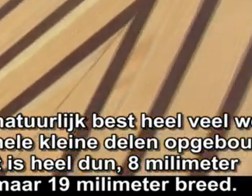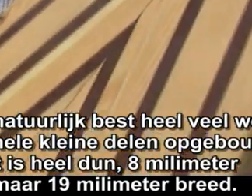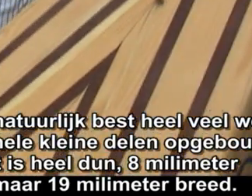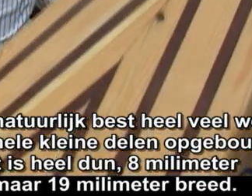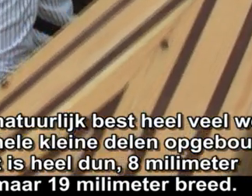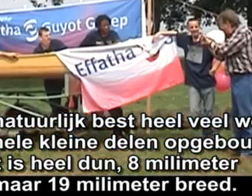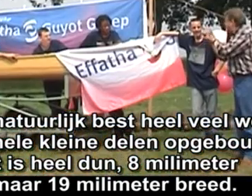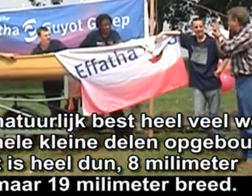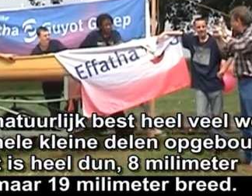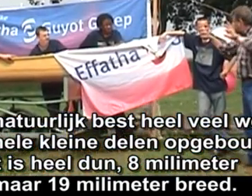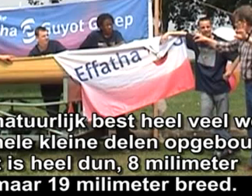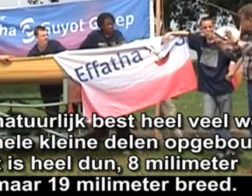opgebouwd.